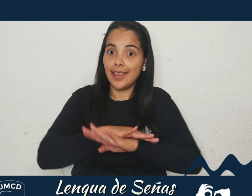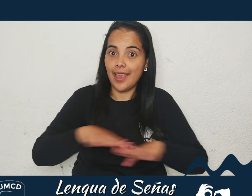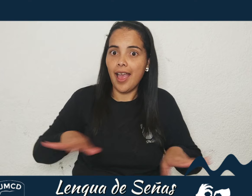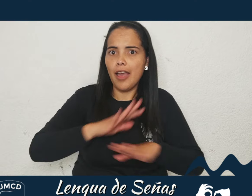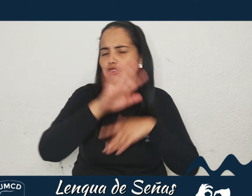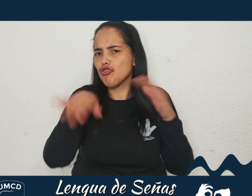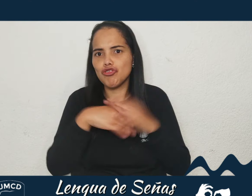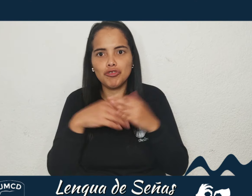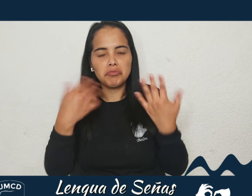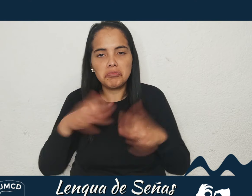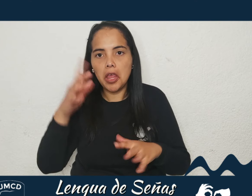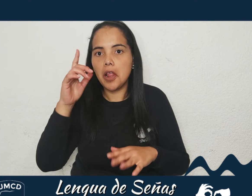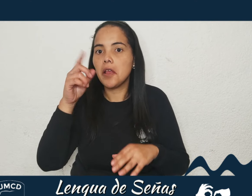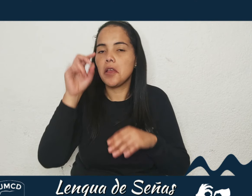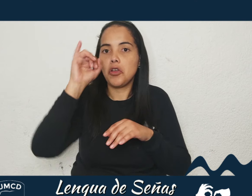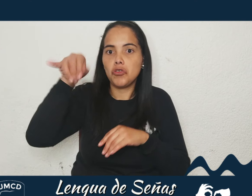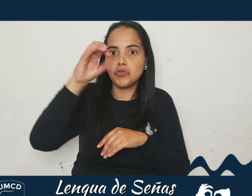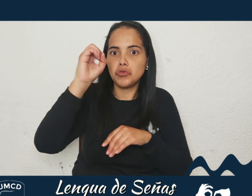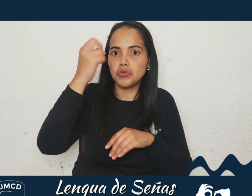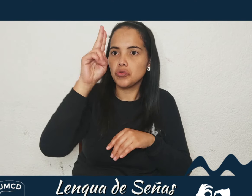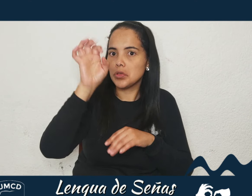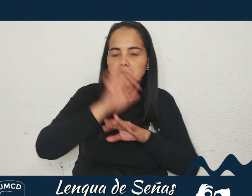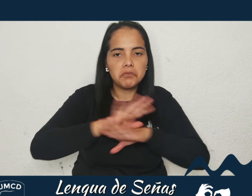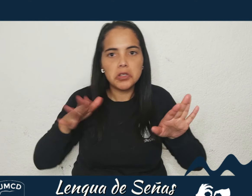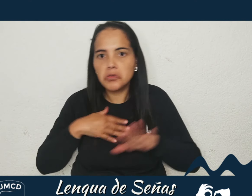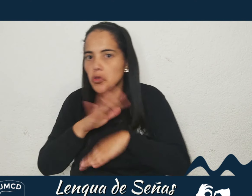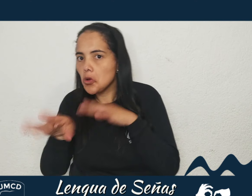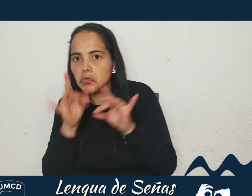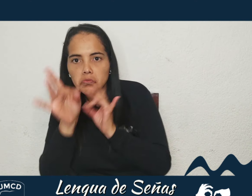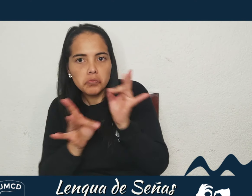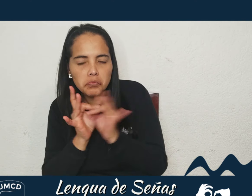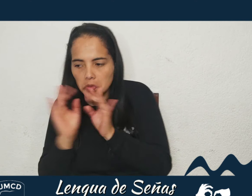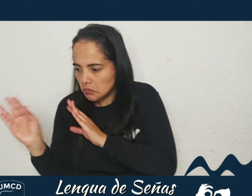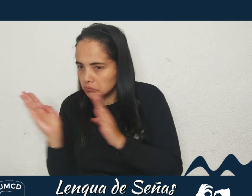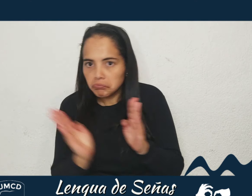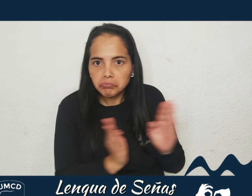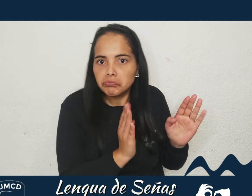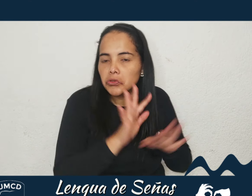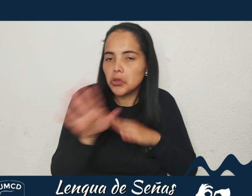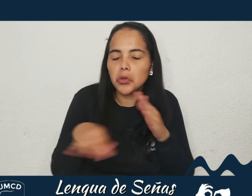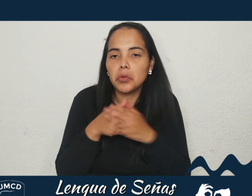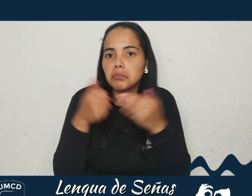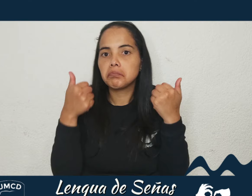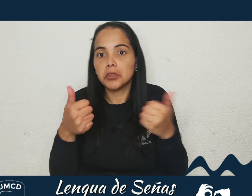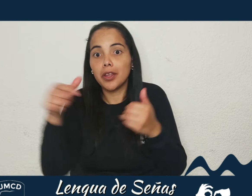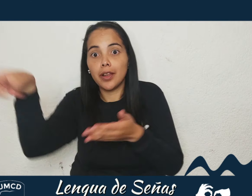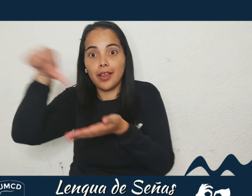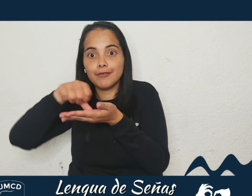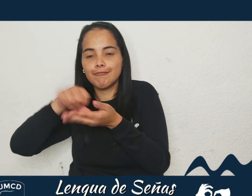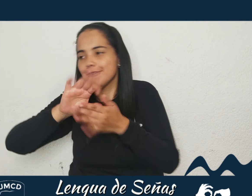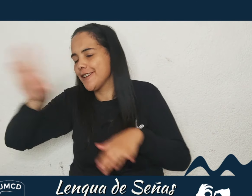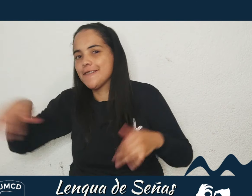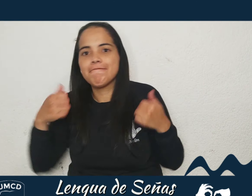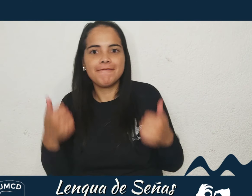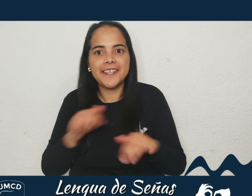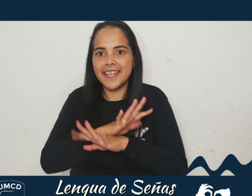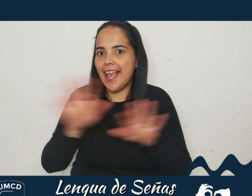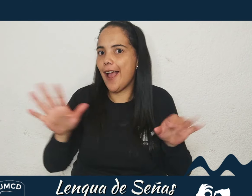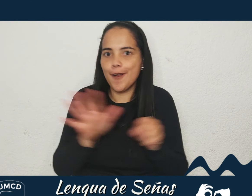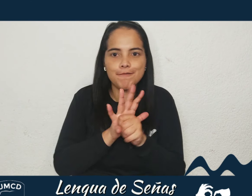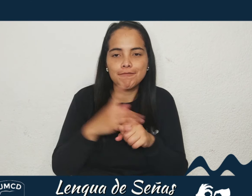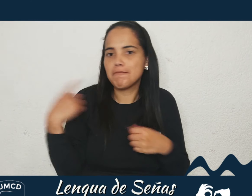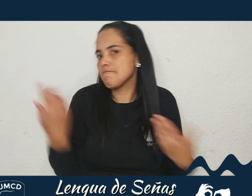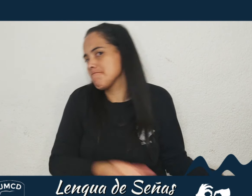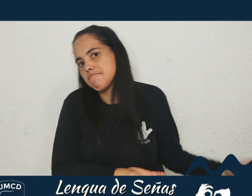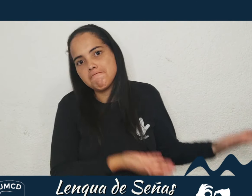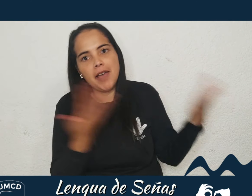Ya estaba todo listo. El pueblo estaba parado frente al Jordán. Y en ese momento, cuando ya se habían santificado, el